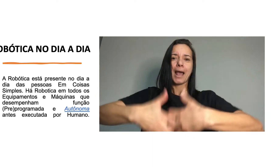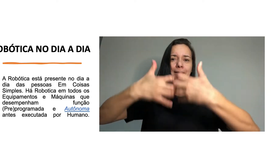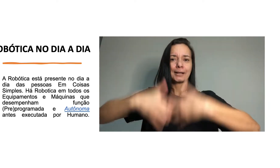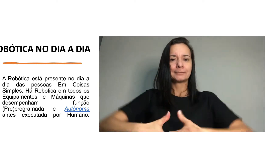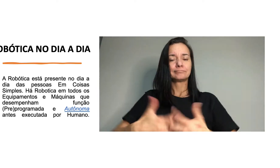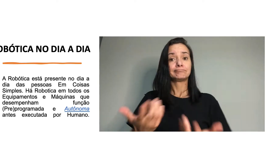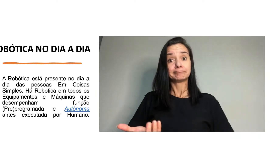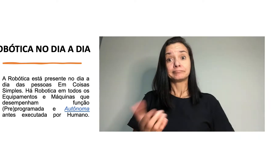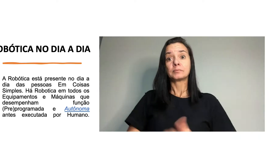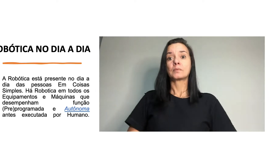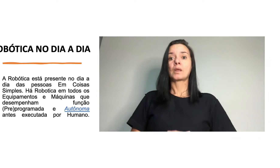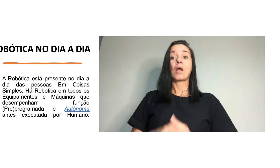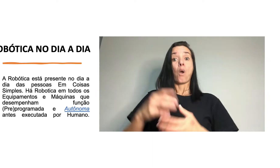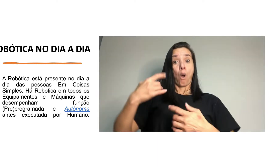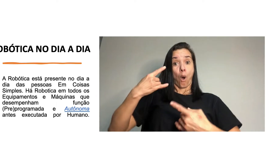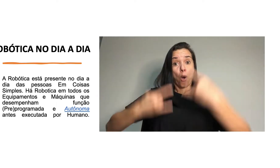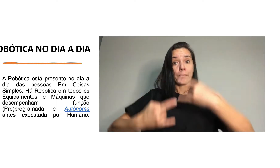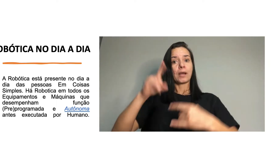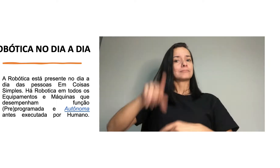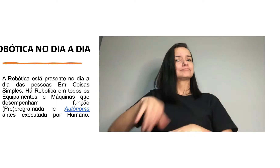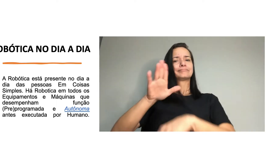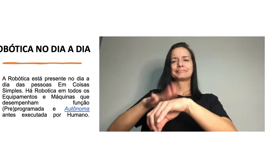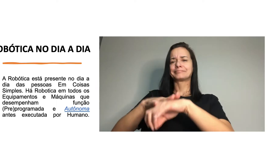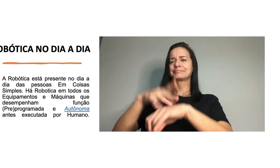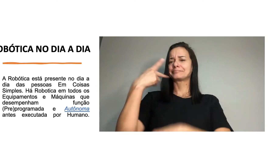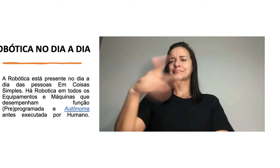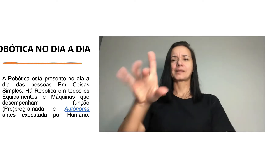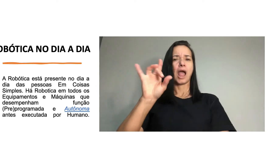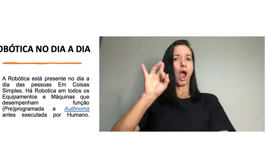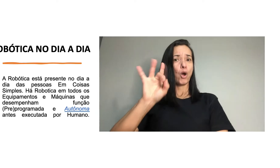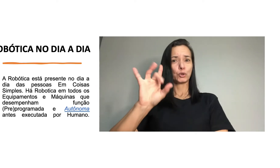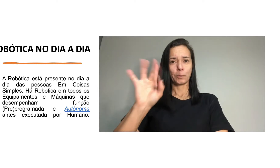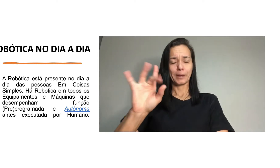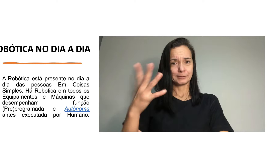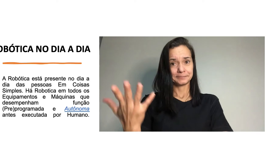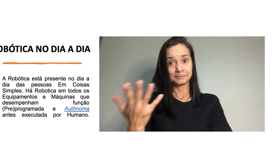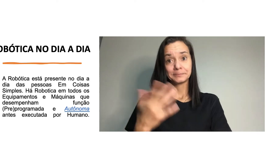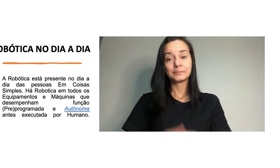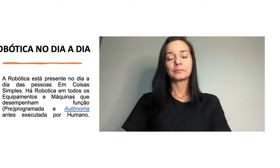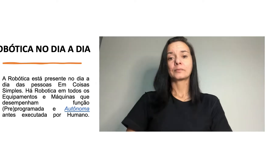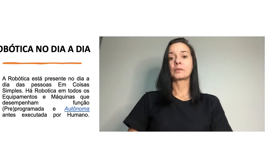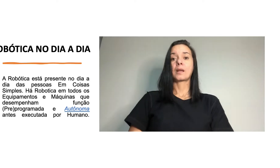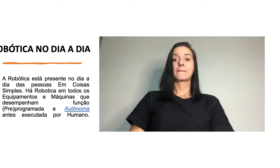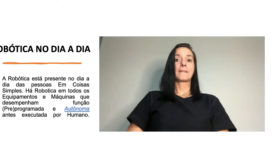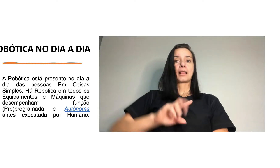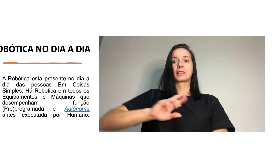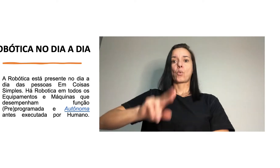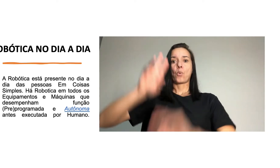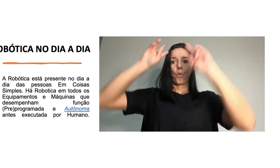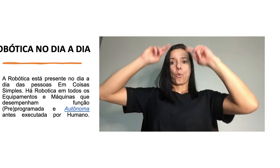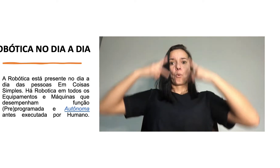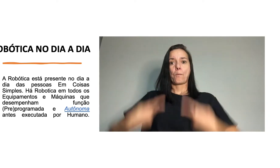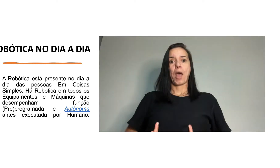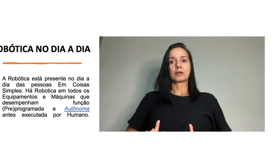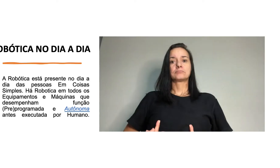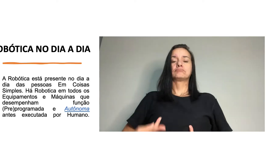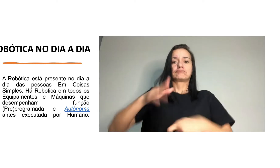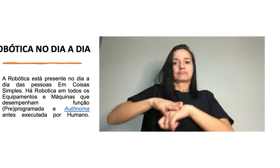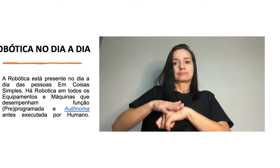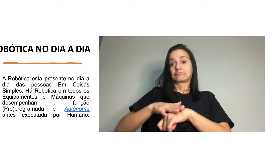simples. Em todas as máquinas e equipamentos, desempenham funções